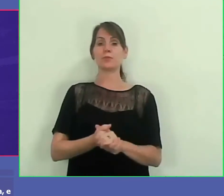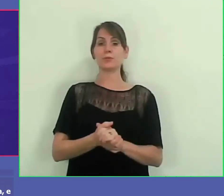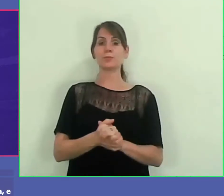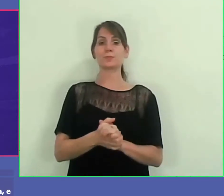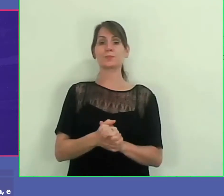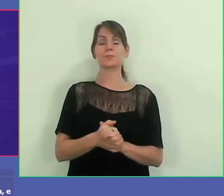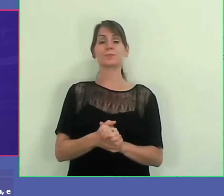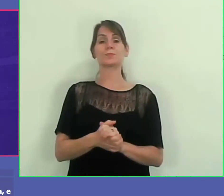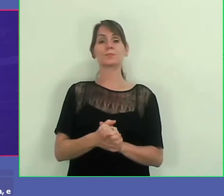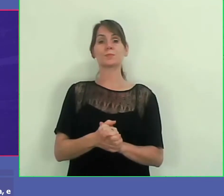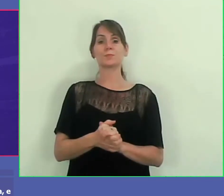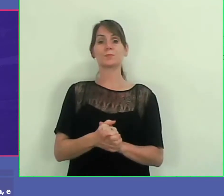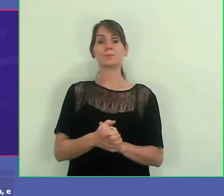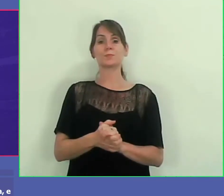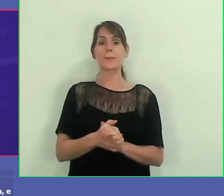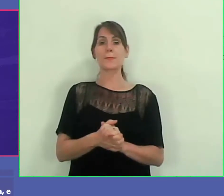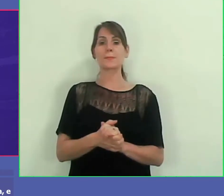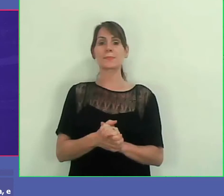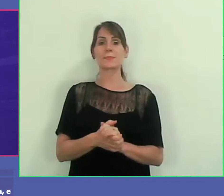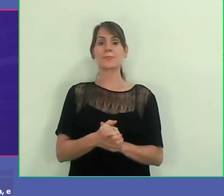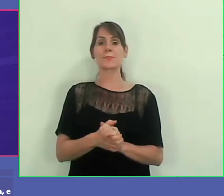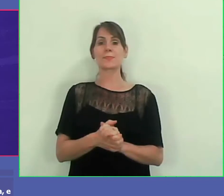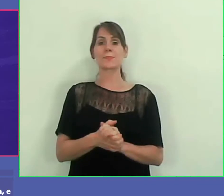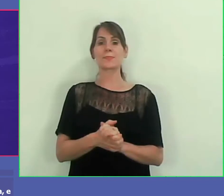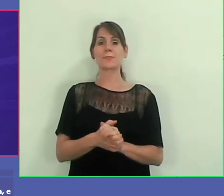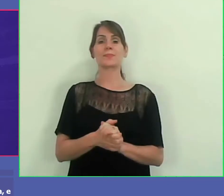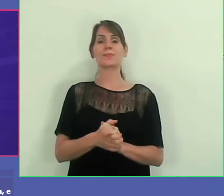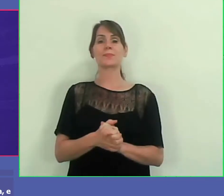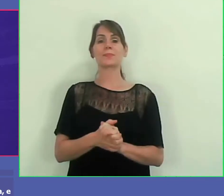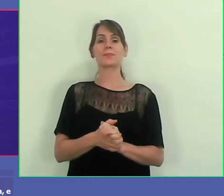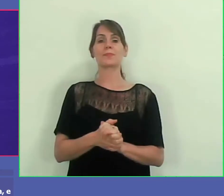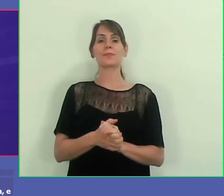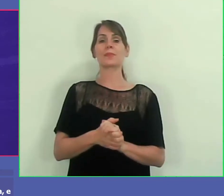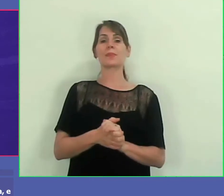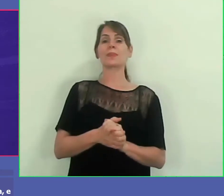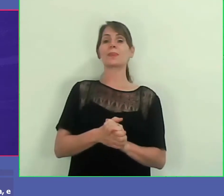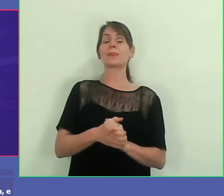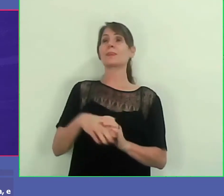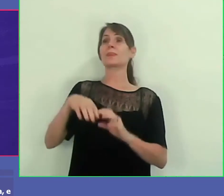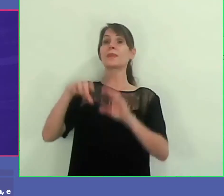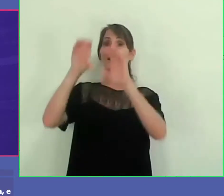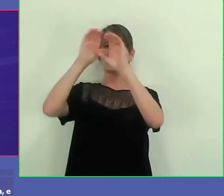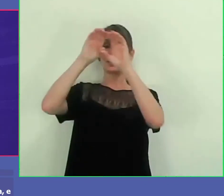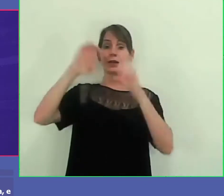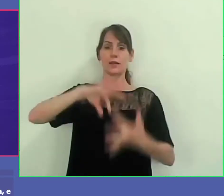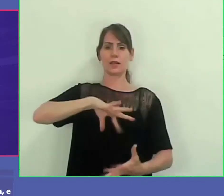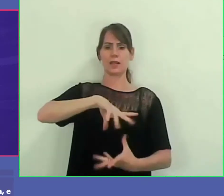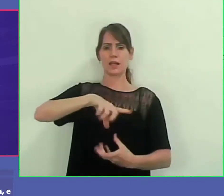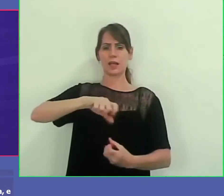Mateus 16. O que ligares na terra, esse ligar